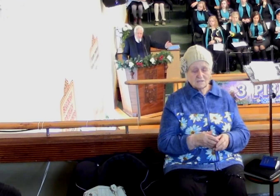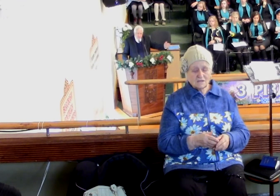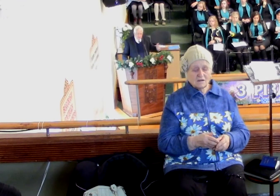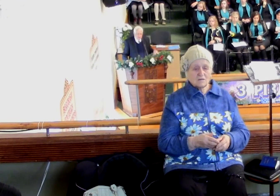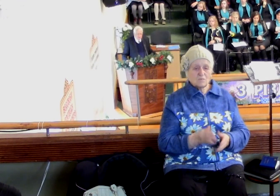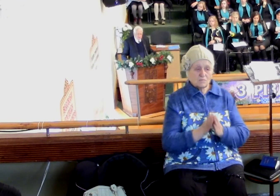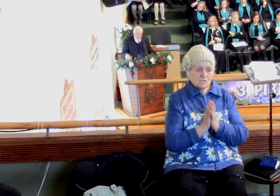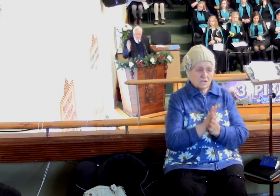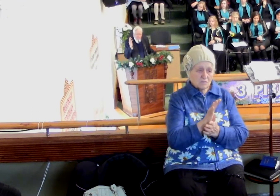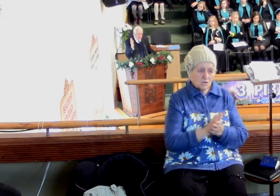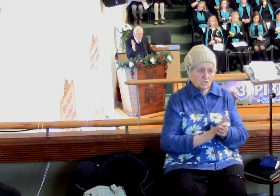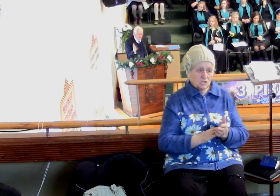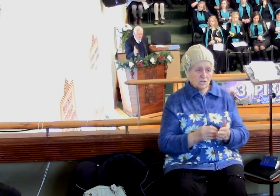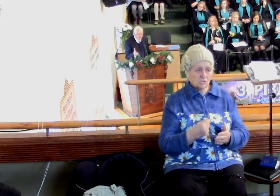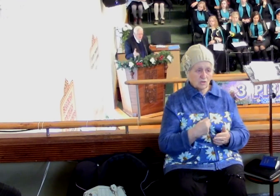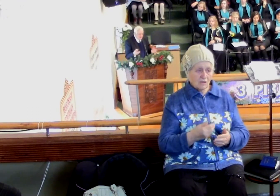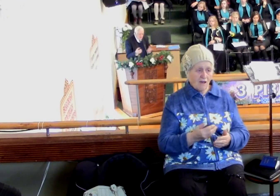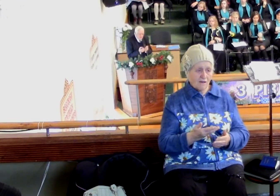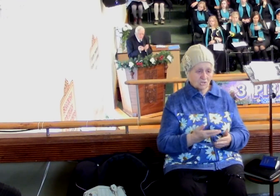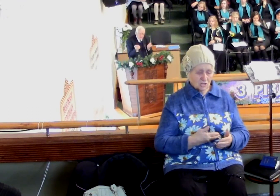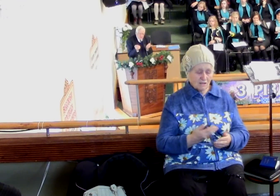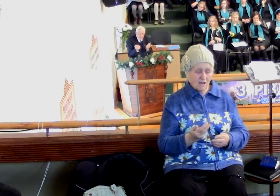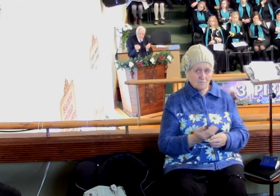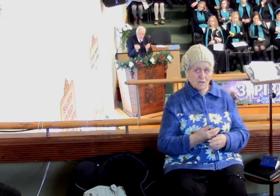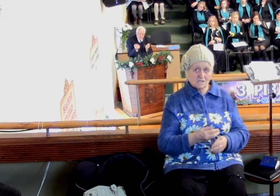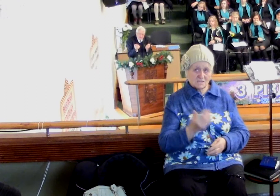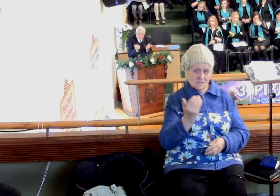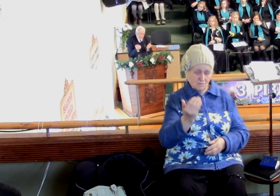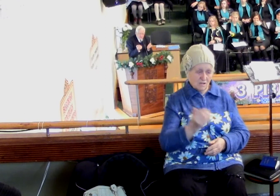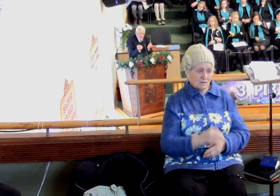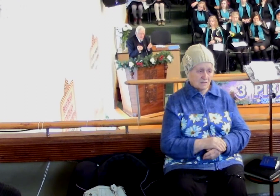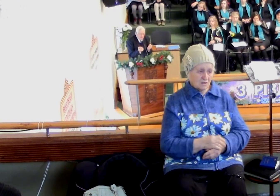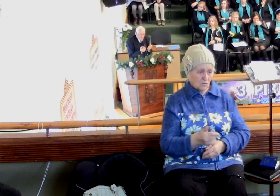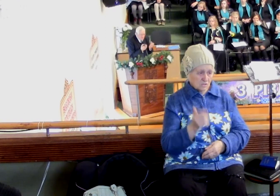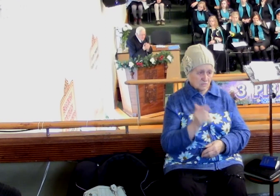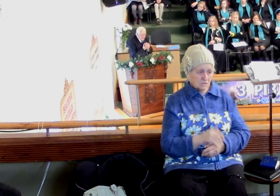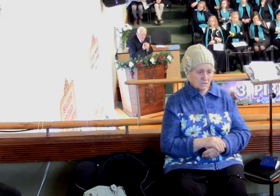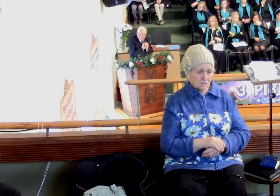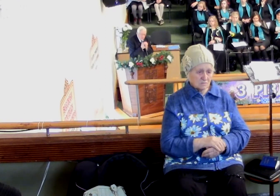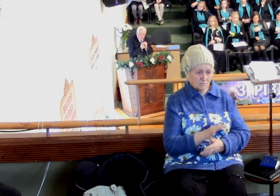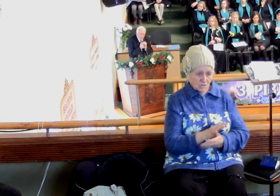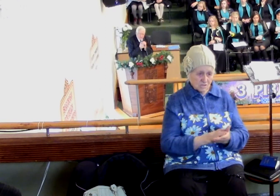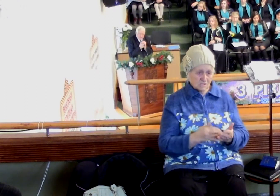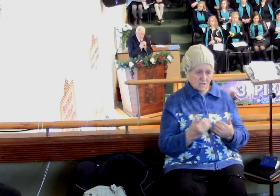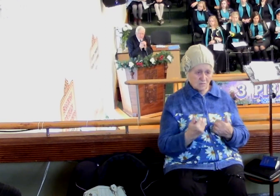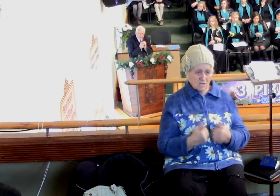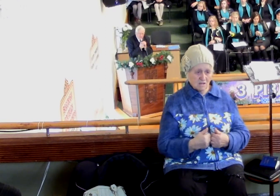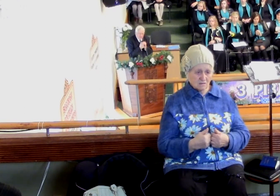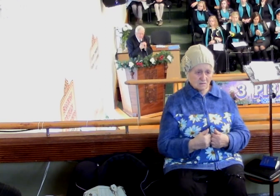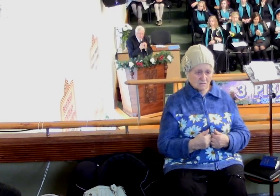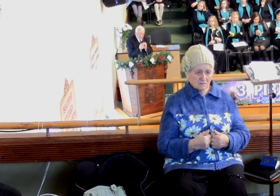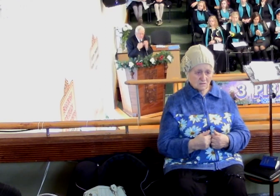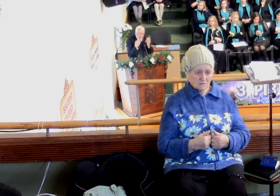без Бога, жизни во мраке, без спасителя, без спасения. Вы должны сказать: «Господи, прости